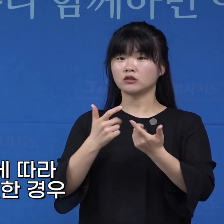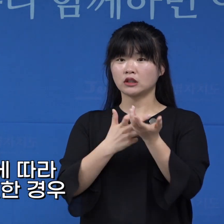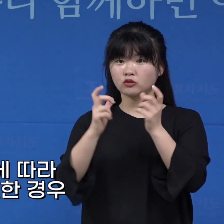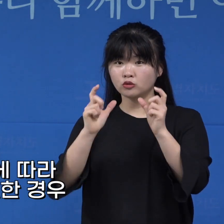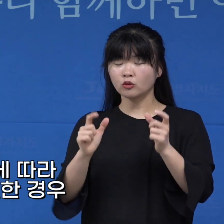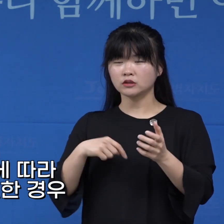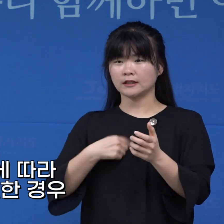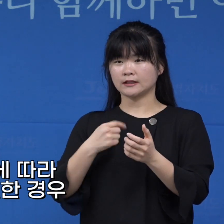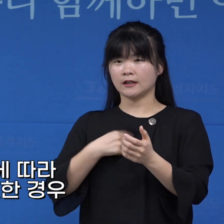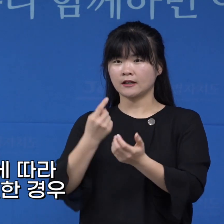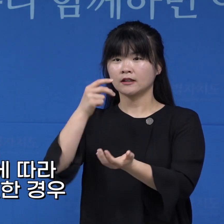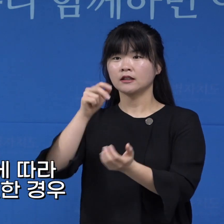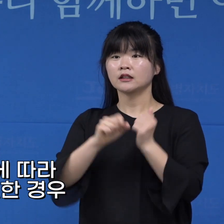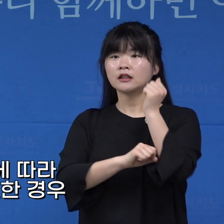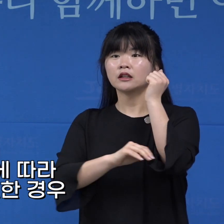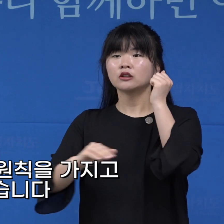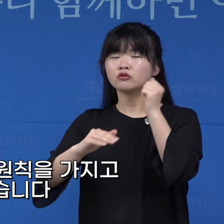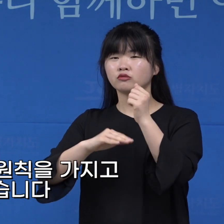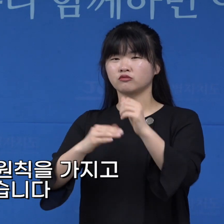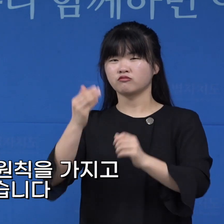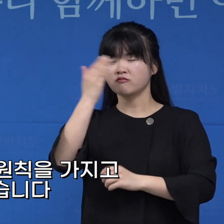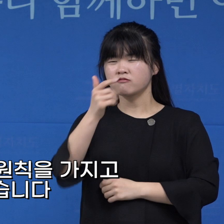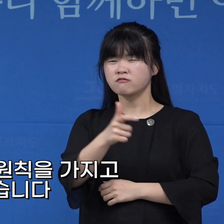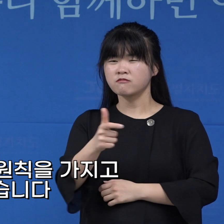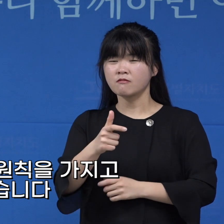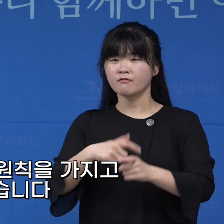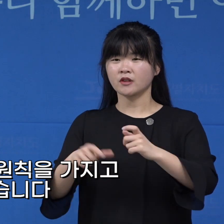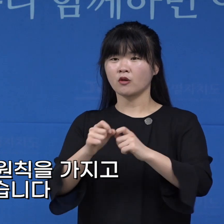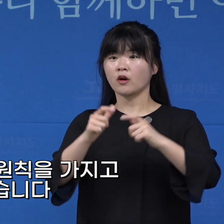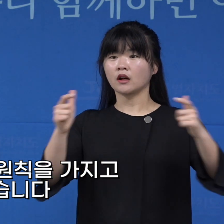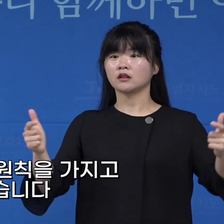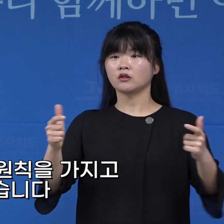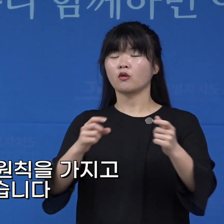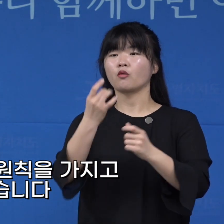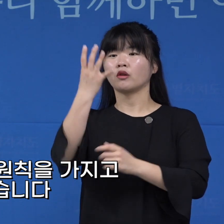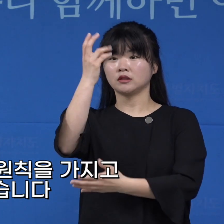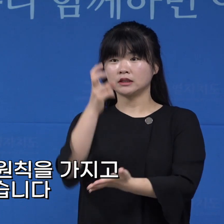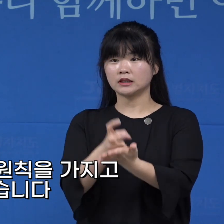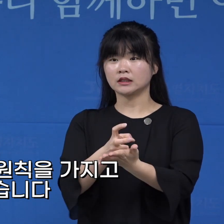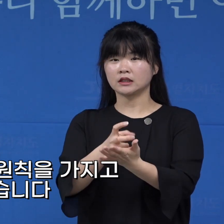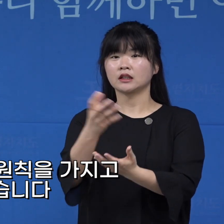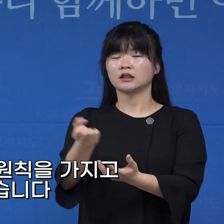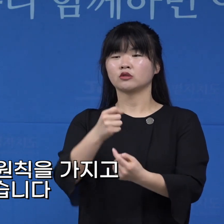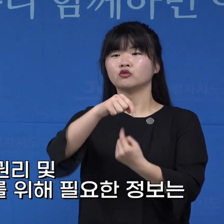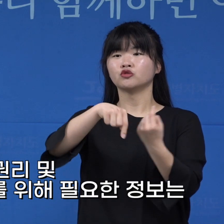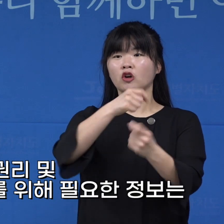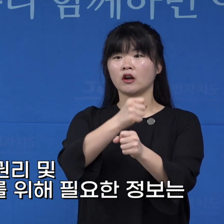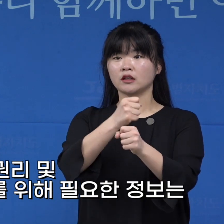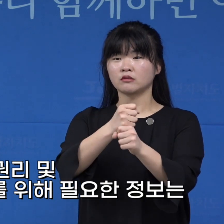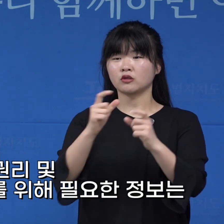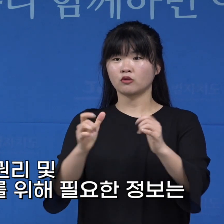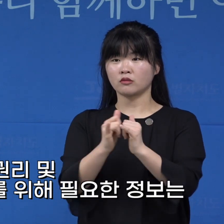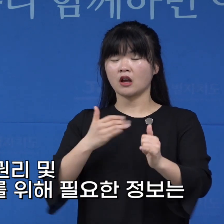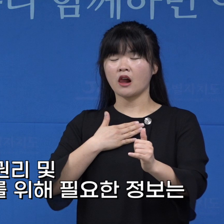자체 기준에 따라 방역에 필요한 경우에는 확대 적용한다라는 원칙을 가지고 운영하겠습니다. 도민의